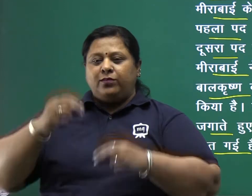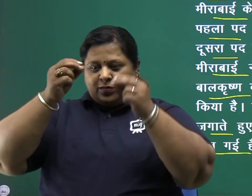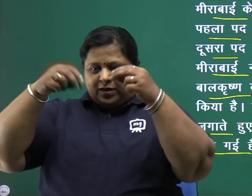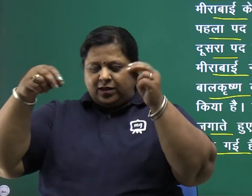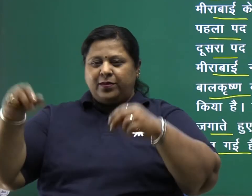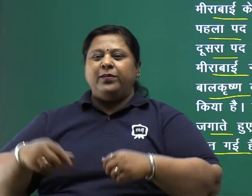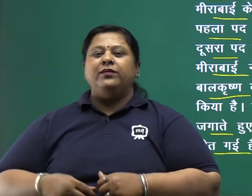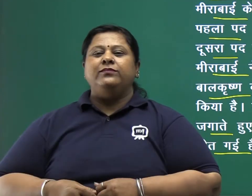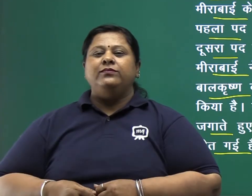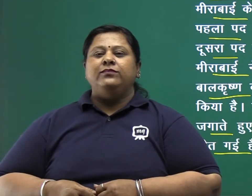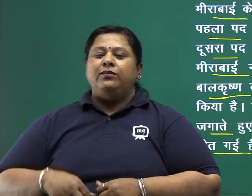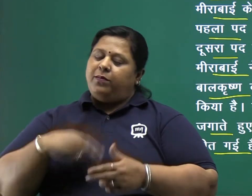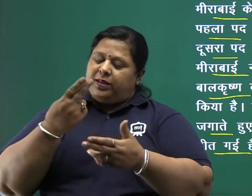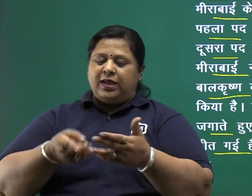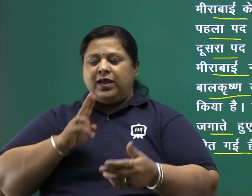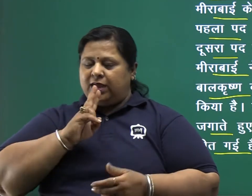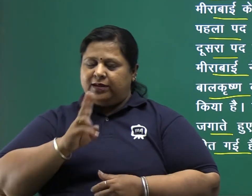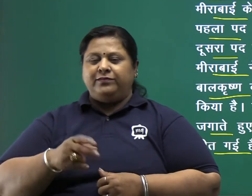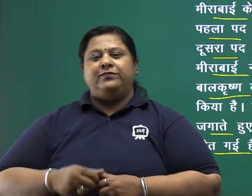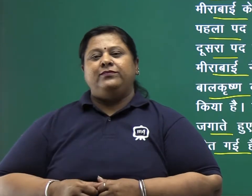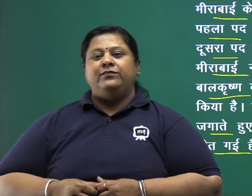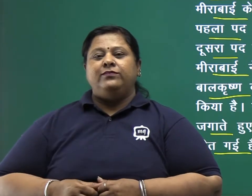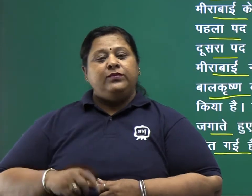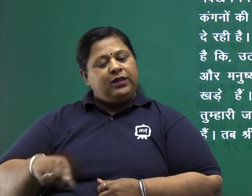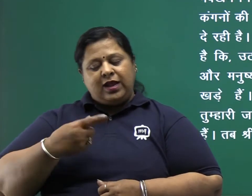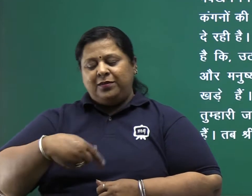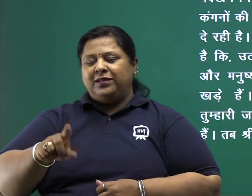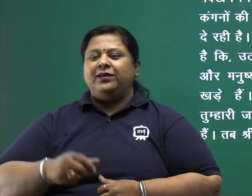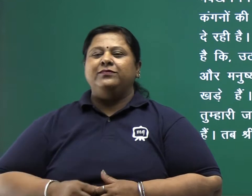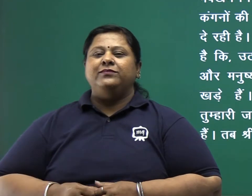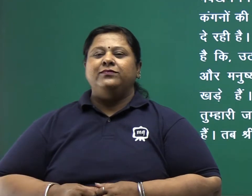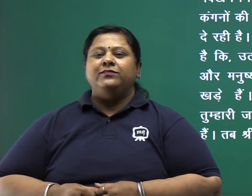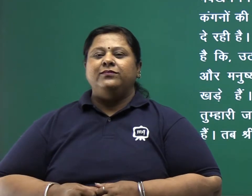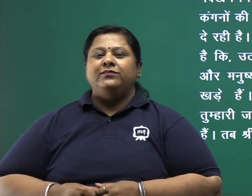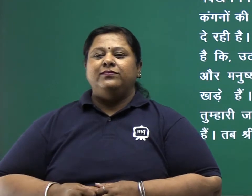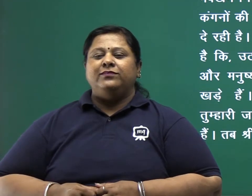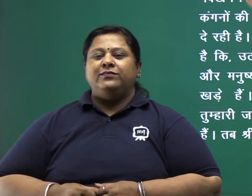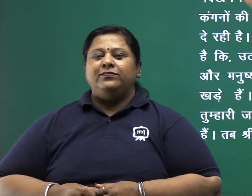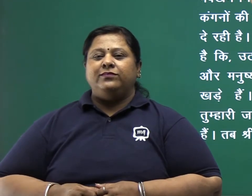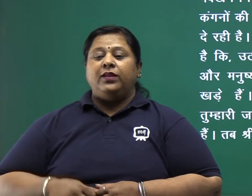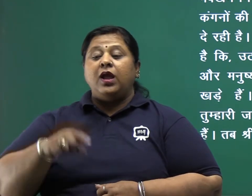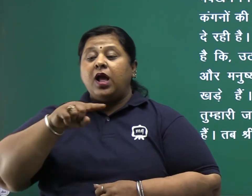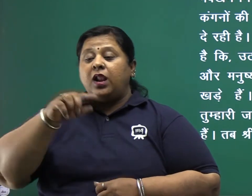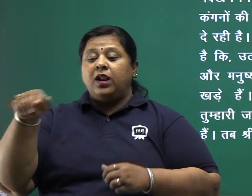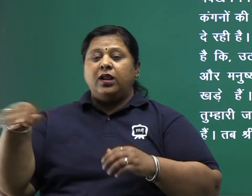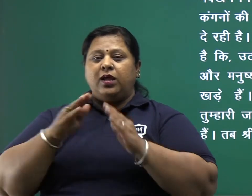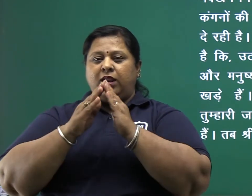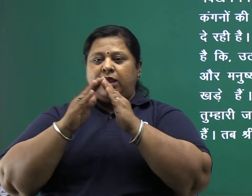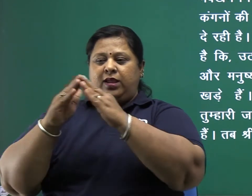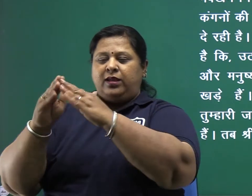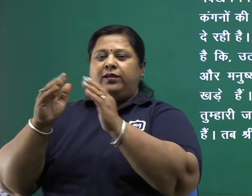बारे में बताया गया है। आगे बढ़ते हैं। हर घर के